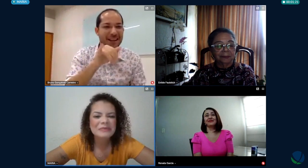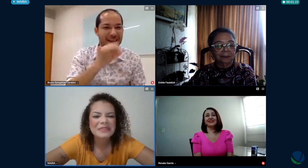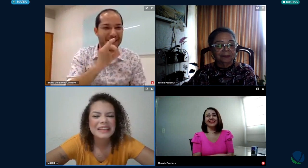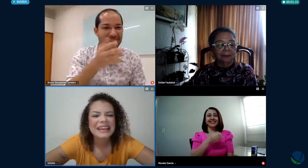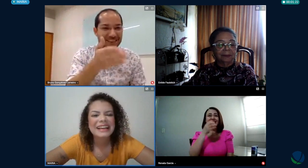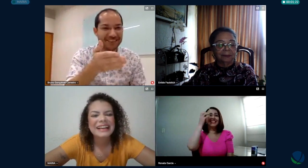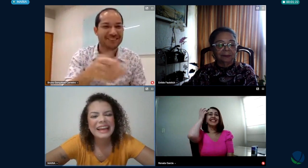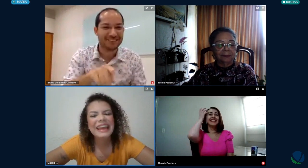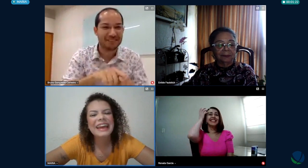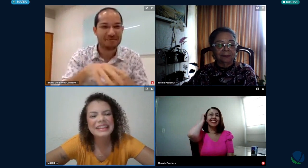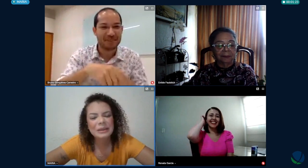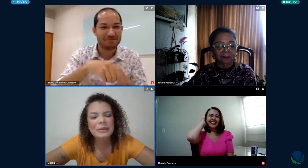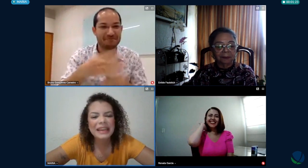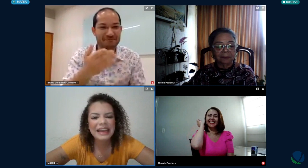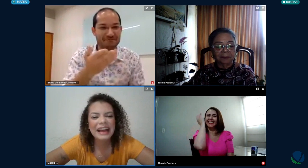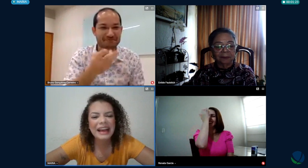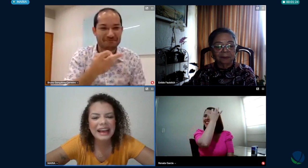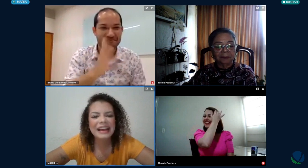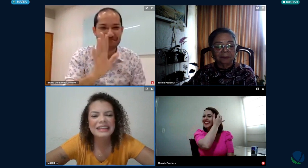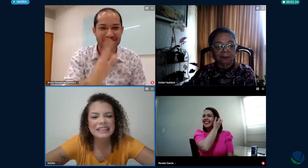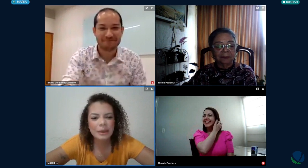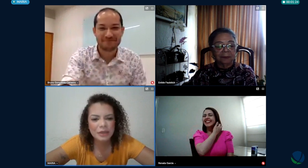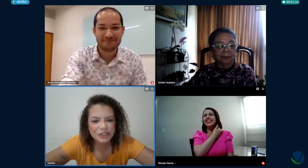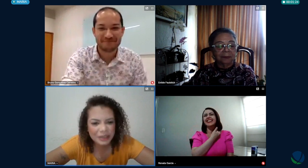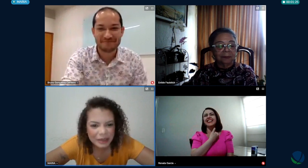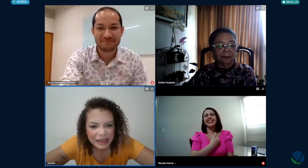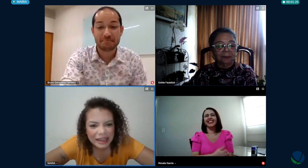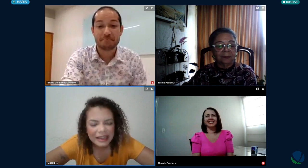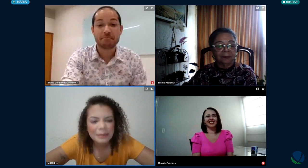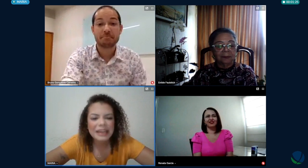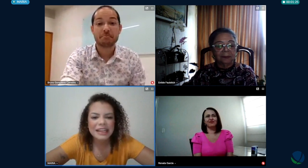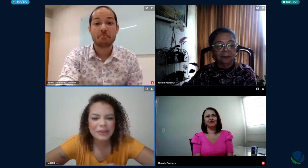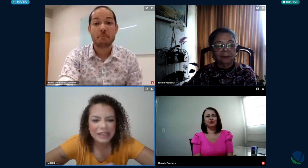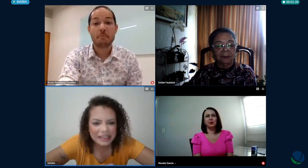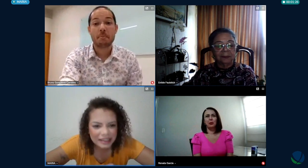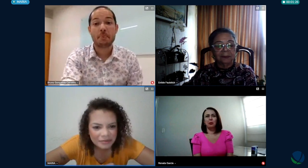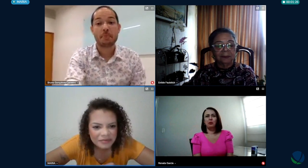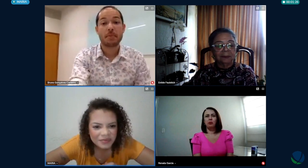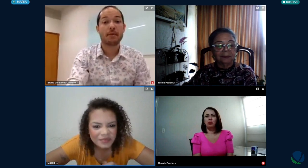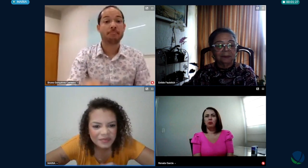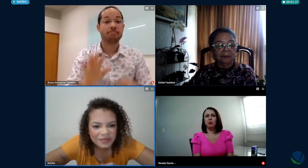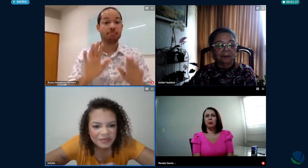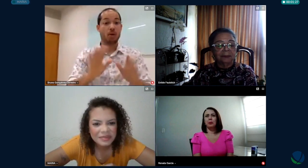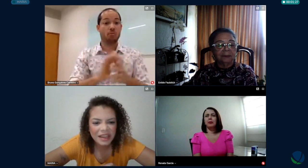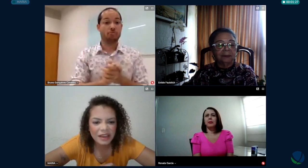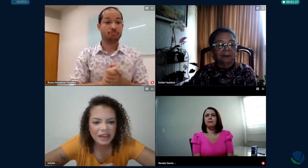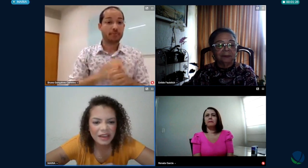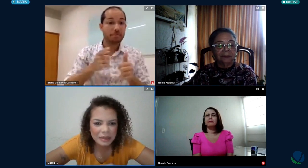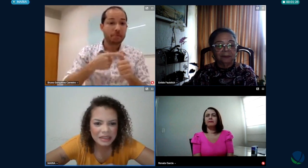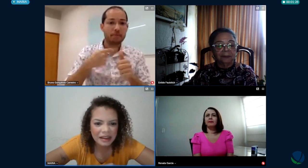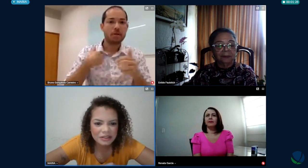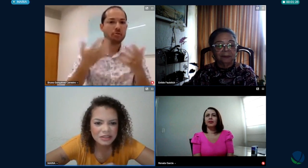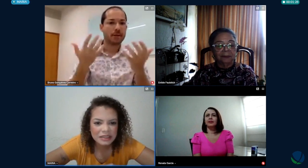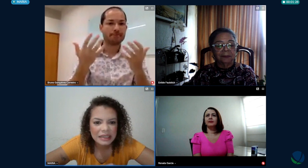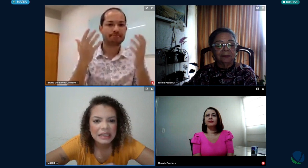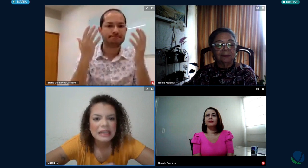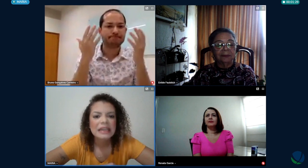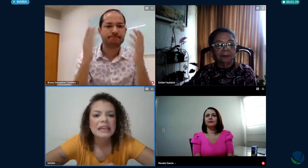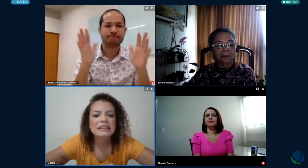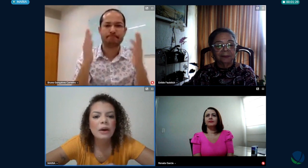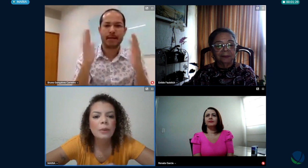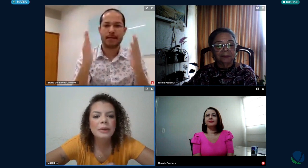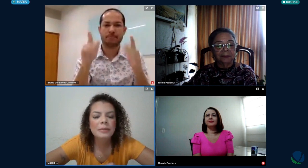trabalho, também a intérprete Maria Carolina. Quero